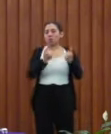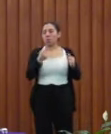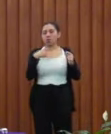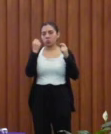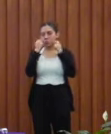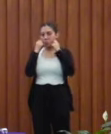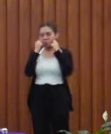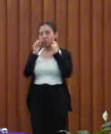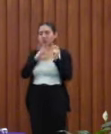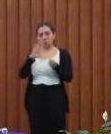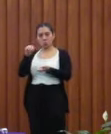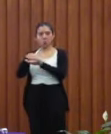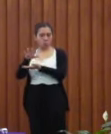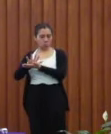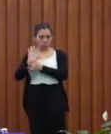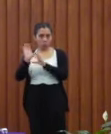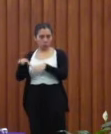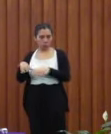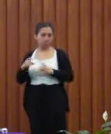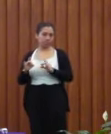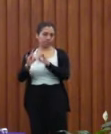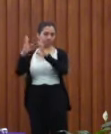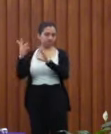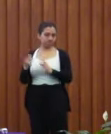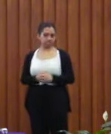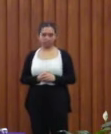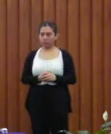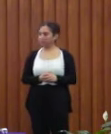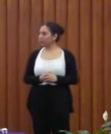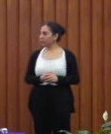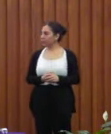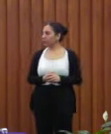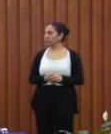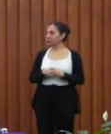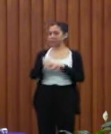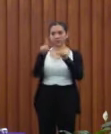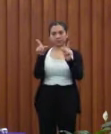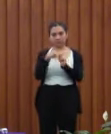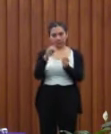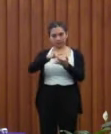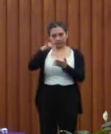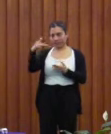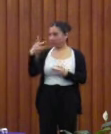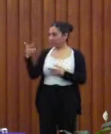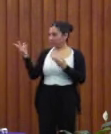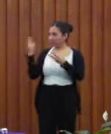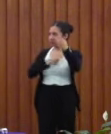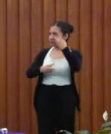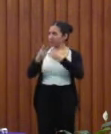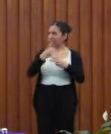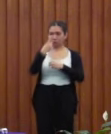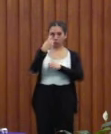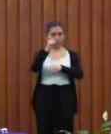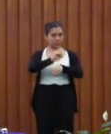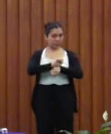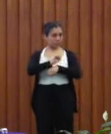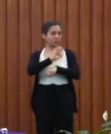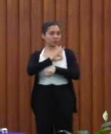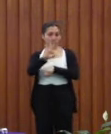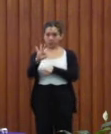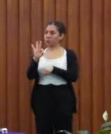Bueno, y con esto ya cerramos, les agradecemos mucho su presencia. Entonces, en una semana tenemos en la